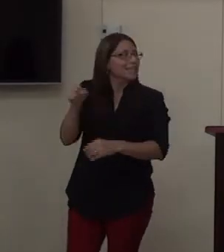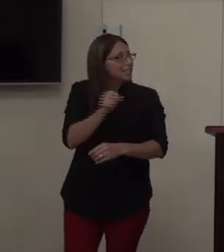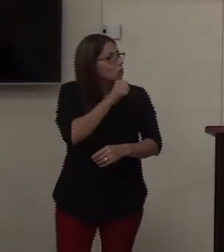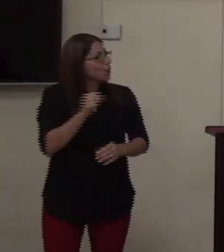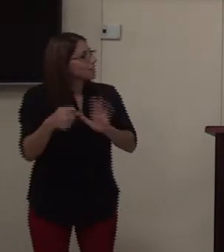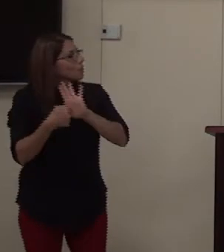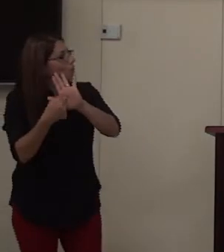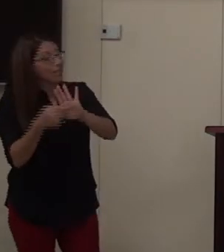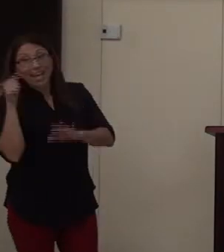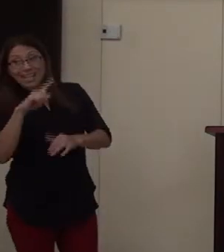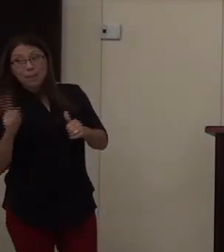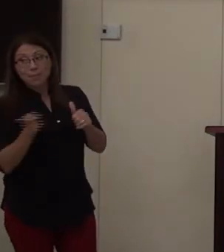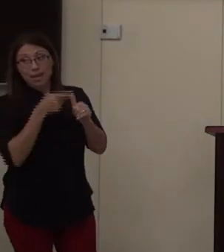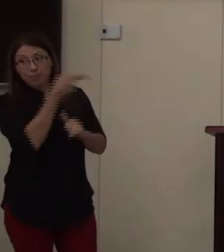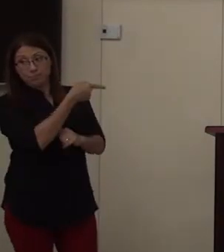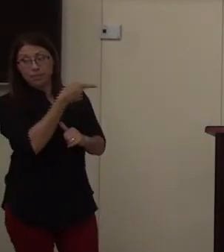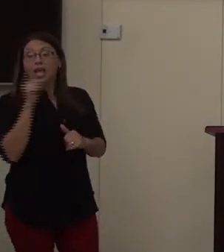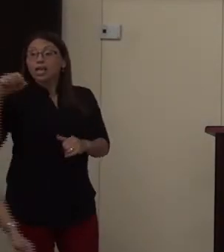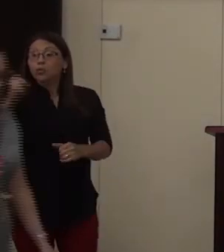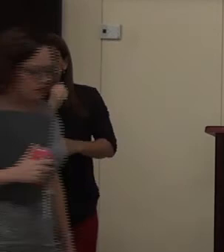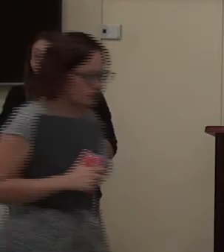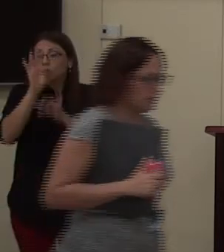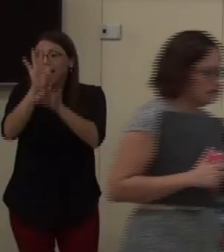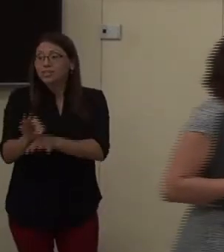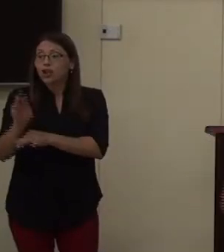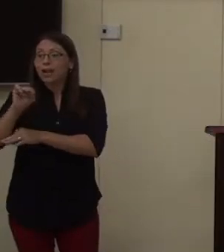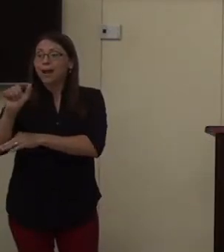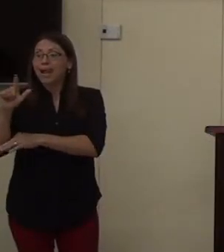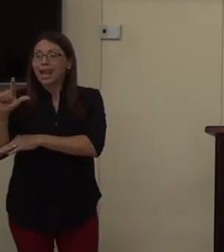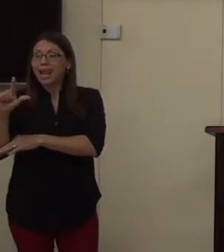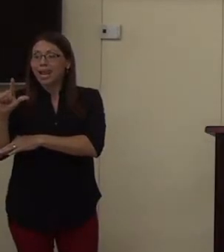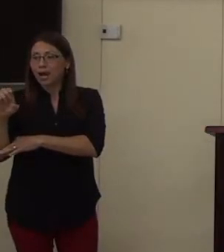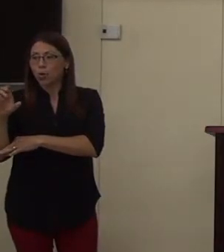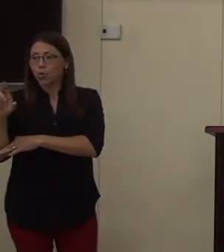es la primera. Esta es una canción tradicional malejo.